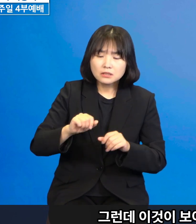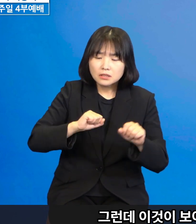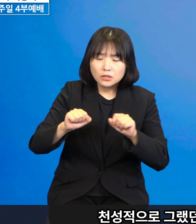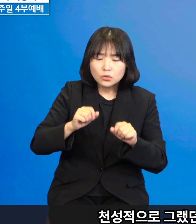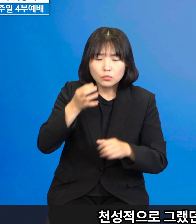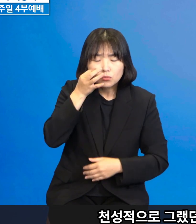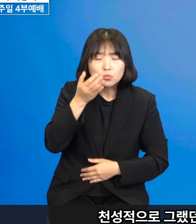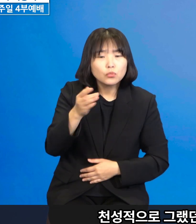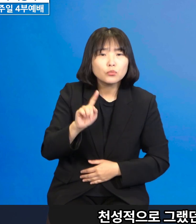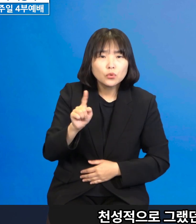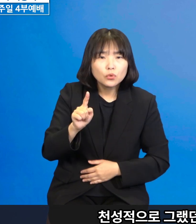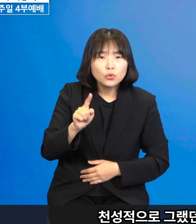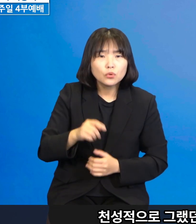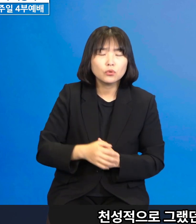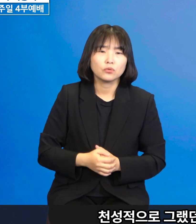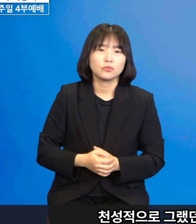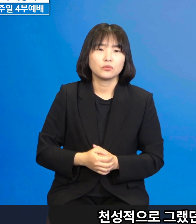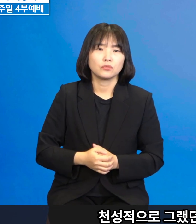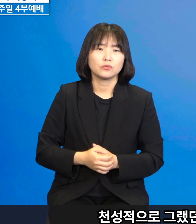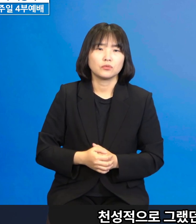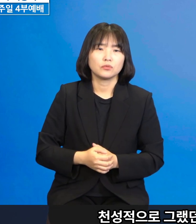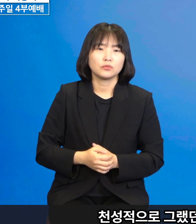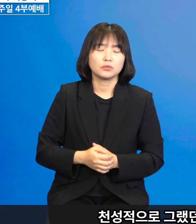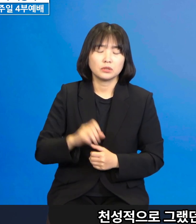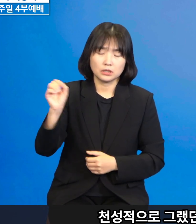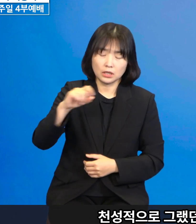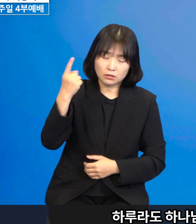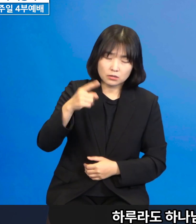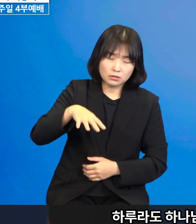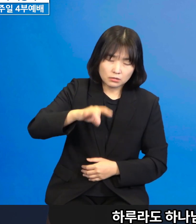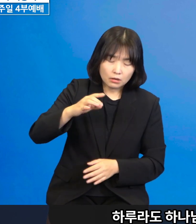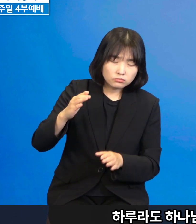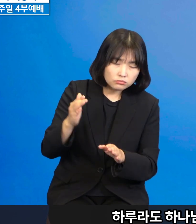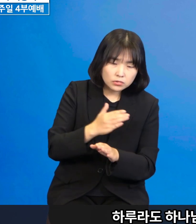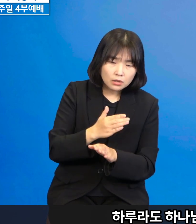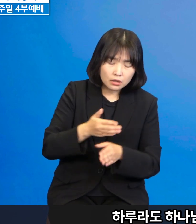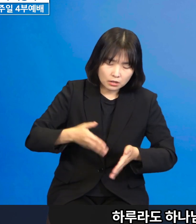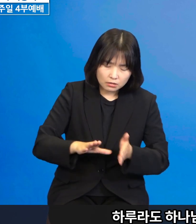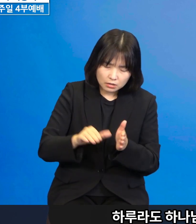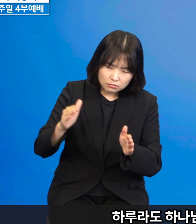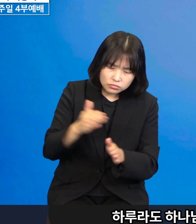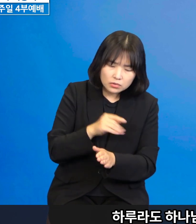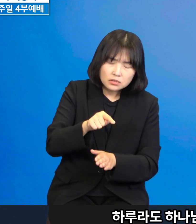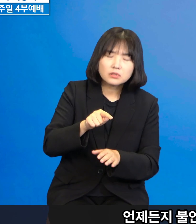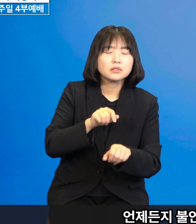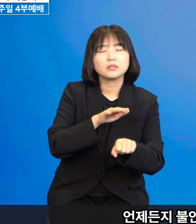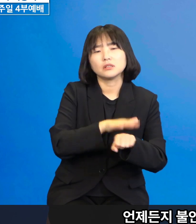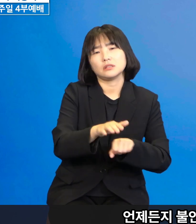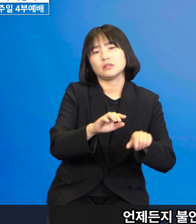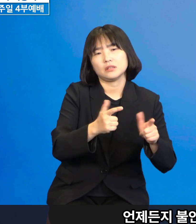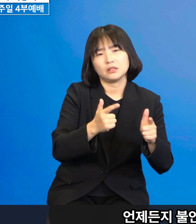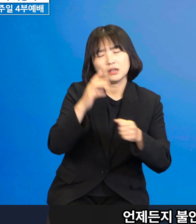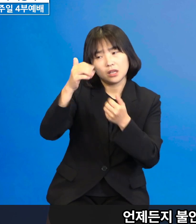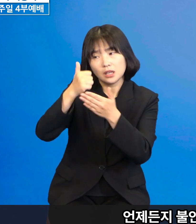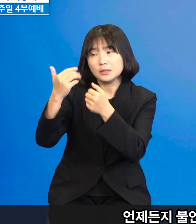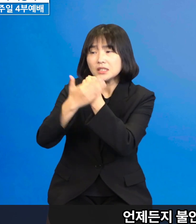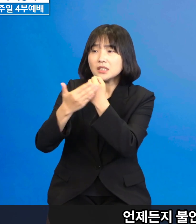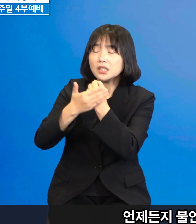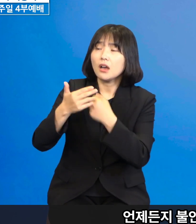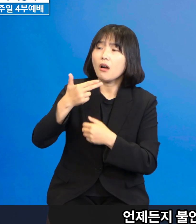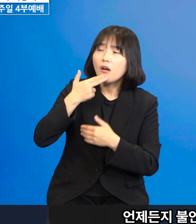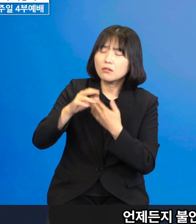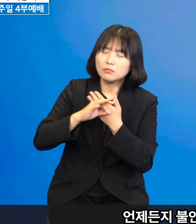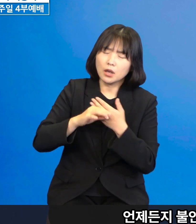무엇이냐면 천성적으로 그랬던 것은 아닙니다, 다윗이. 하루라도 하나님의 은혜가 없으면요, 언제든지 불안에